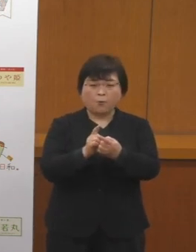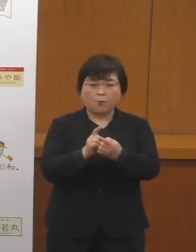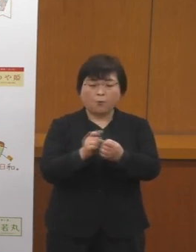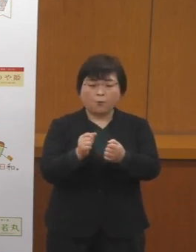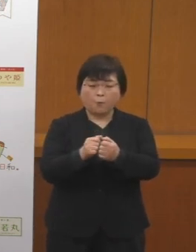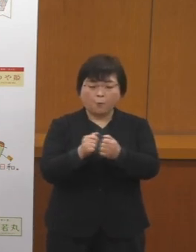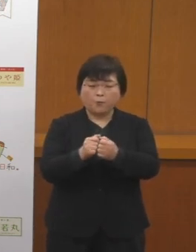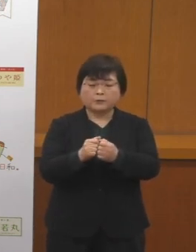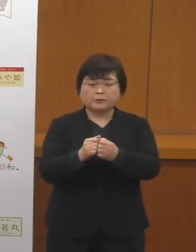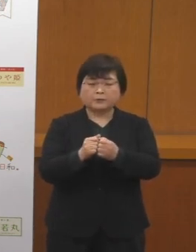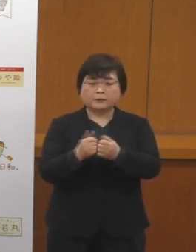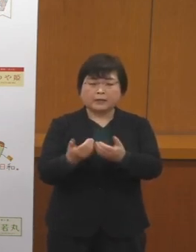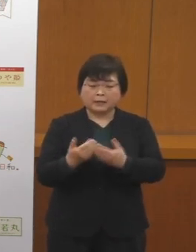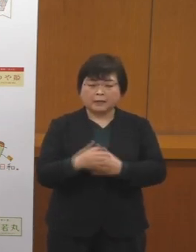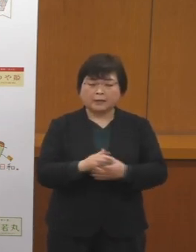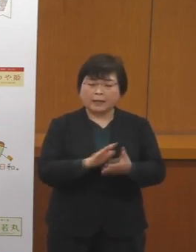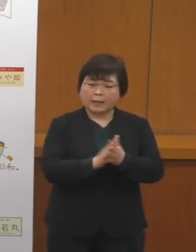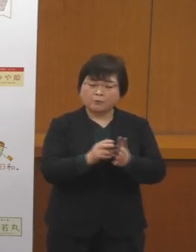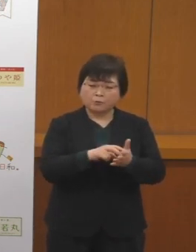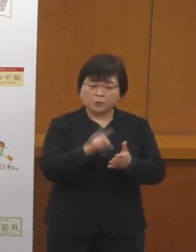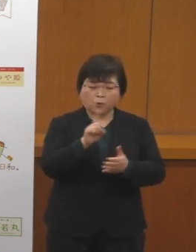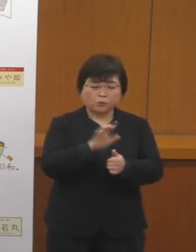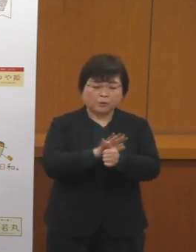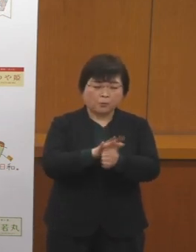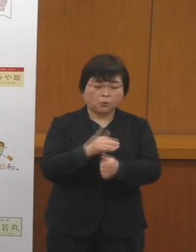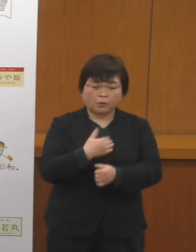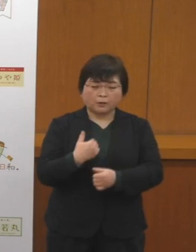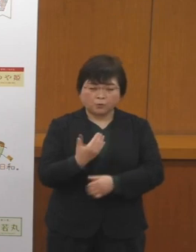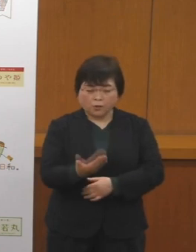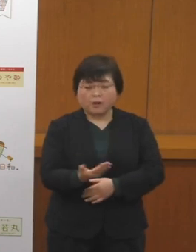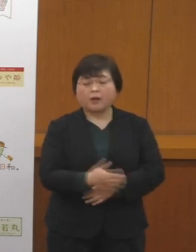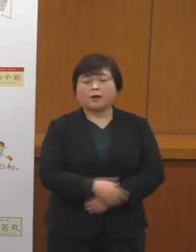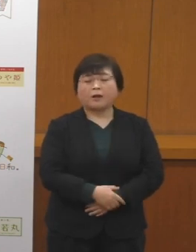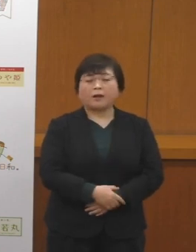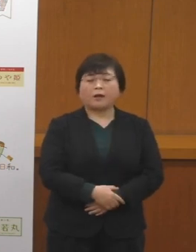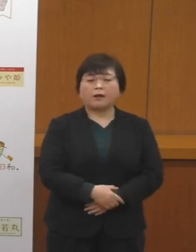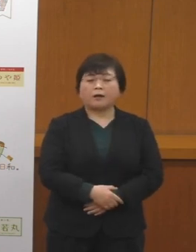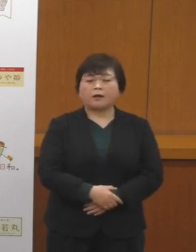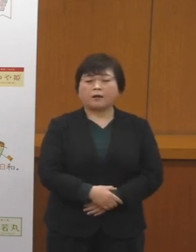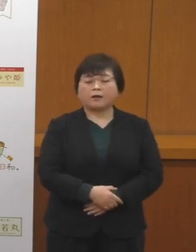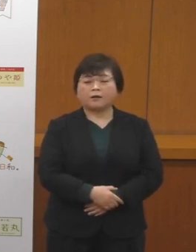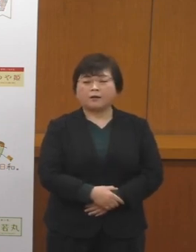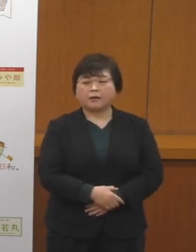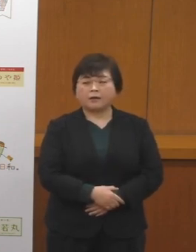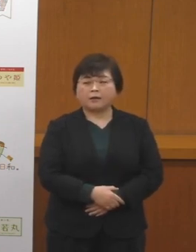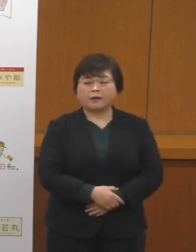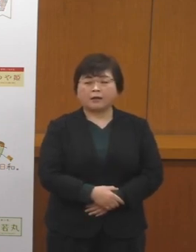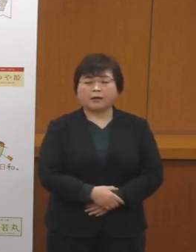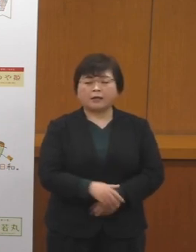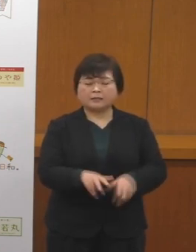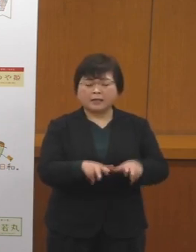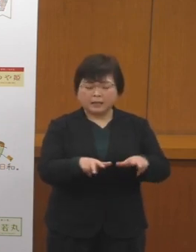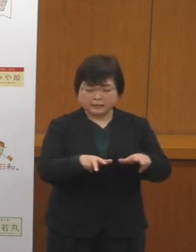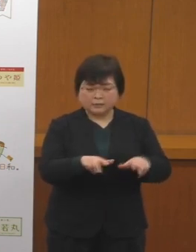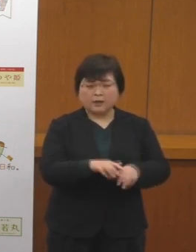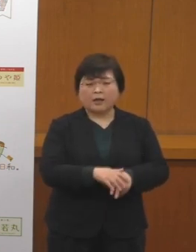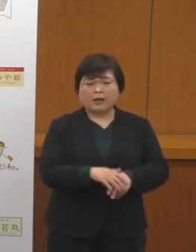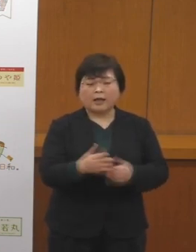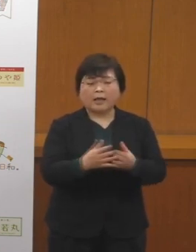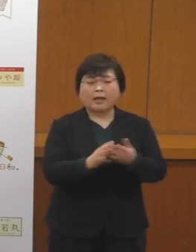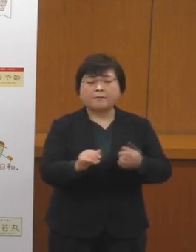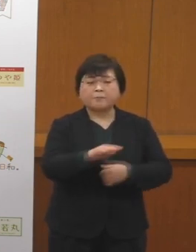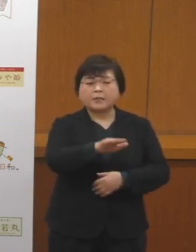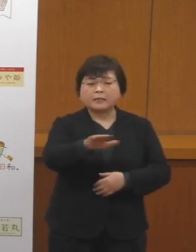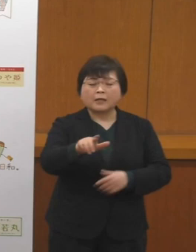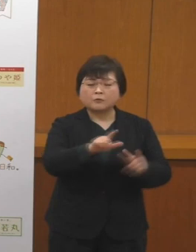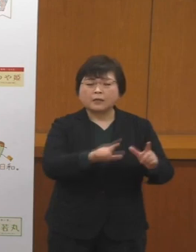いかれるか県としてもどのようなサポートができるのかやはり政治に誠実は本当に県民の皆